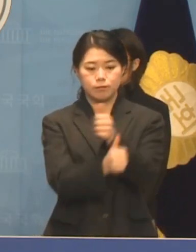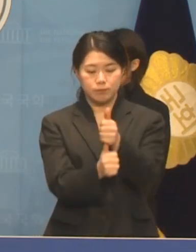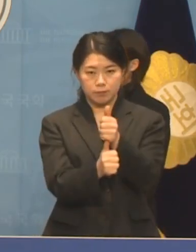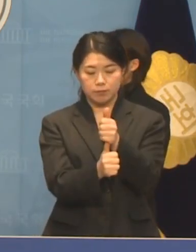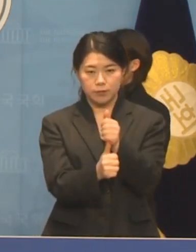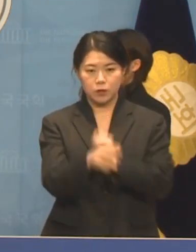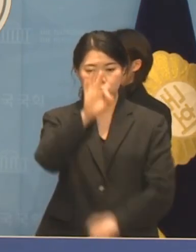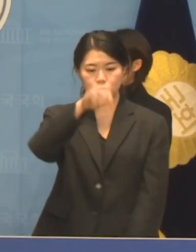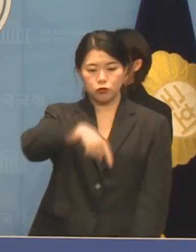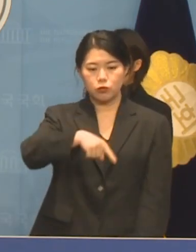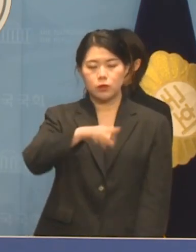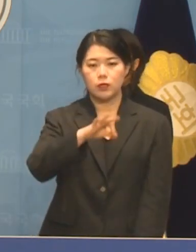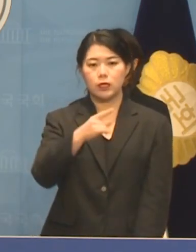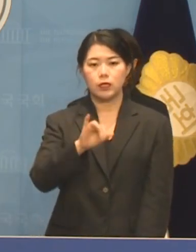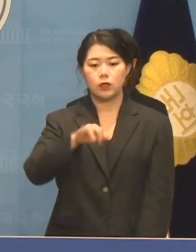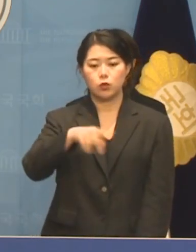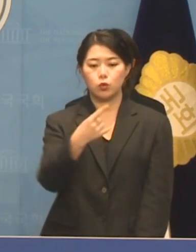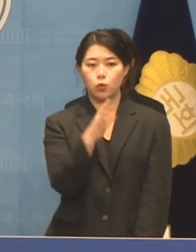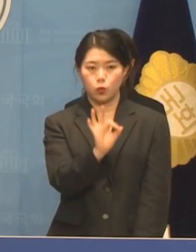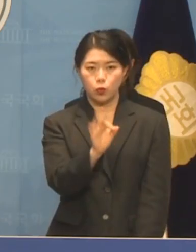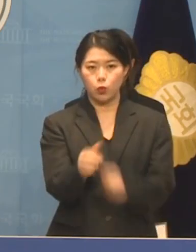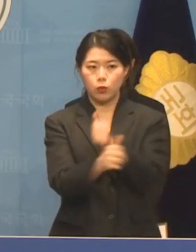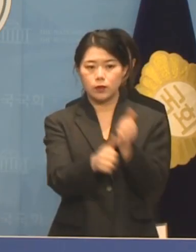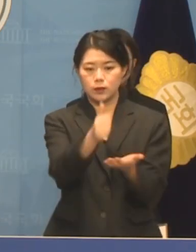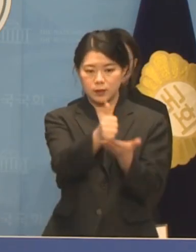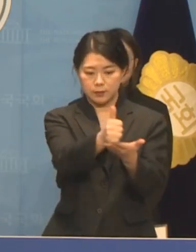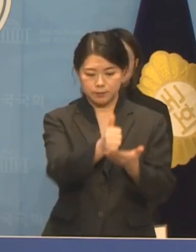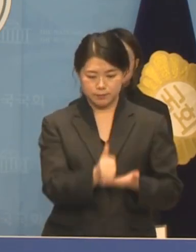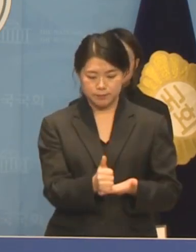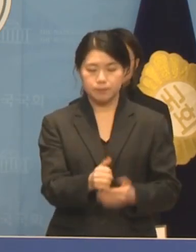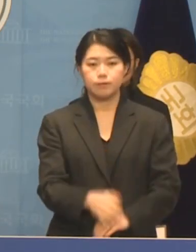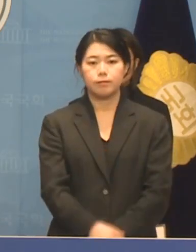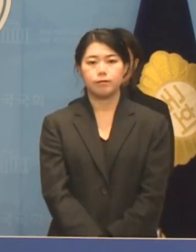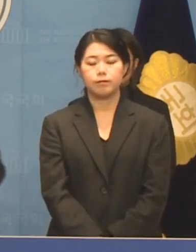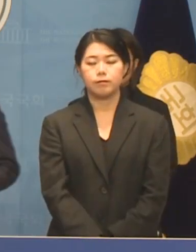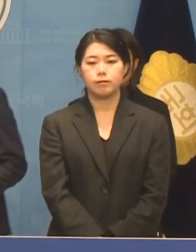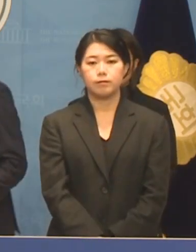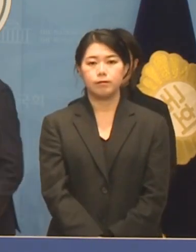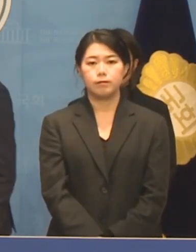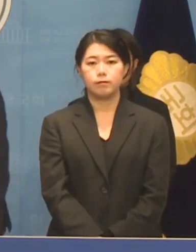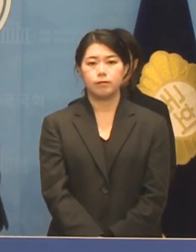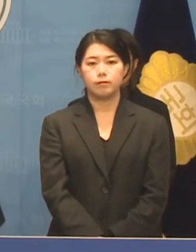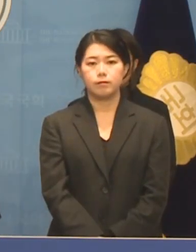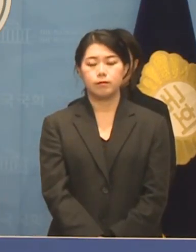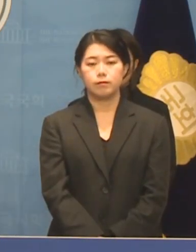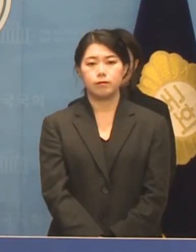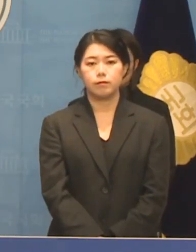우희종 위원장님 모시고 첫 번째 발언 들어보도록 하겠습니다.